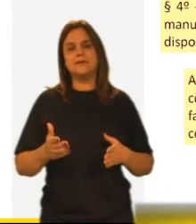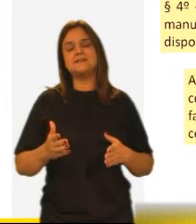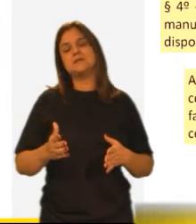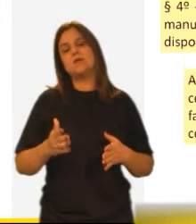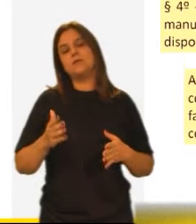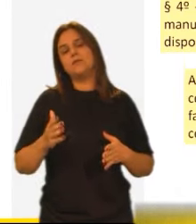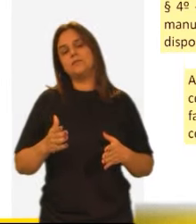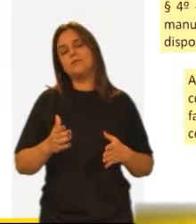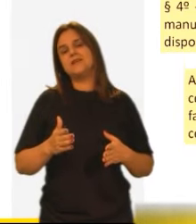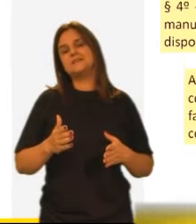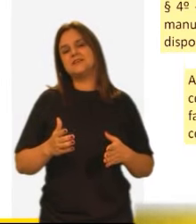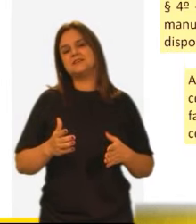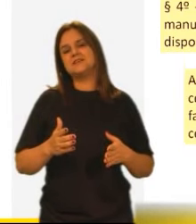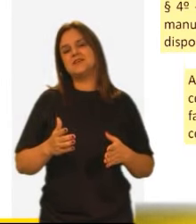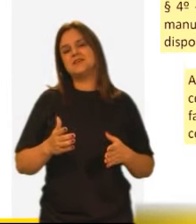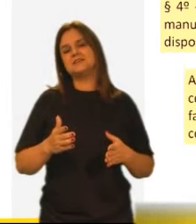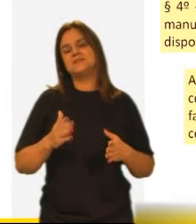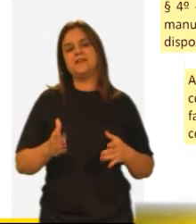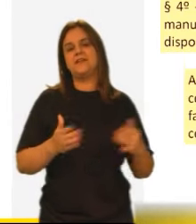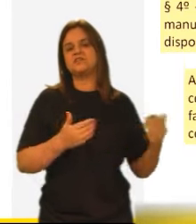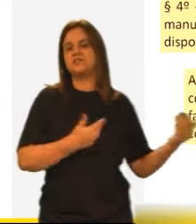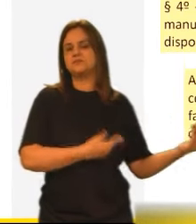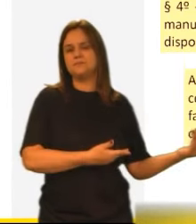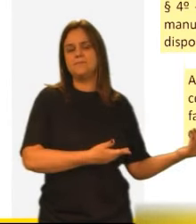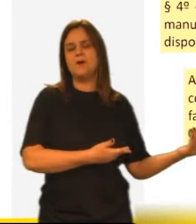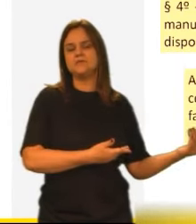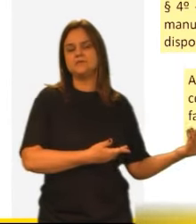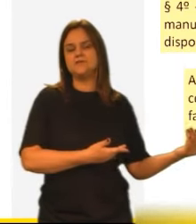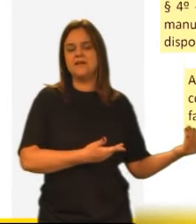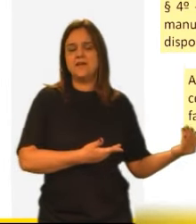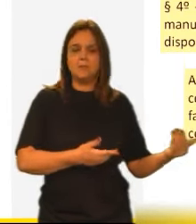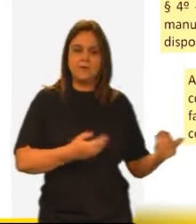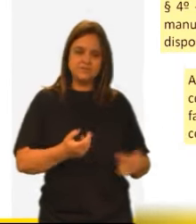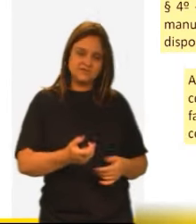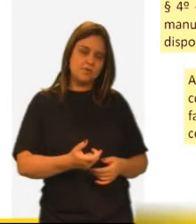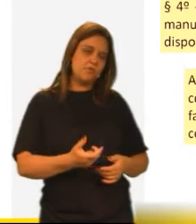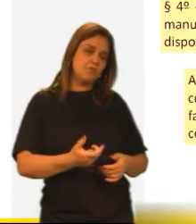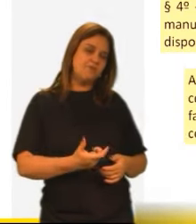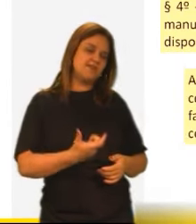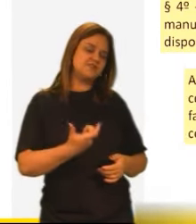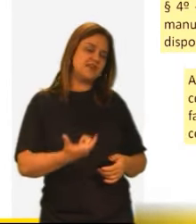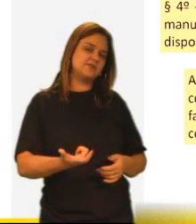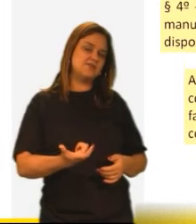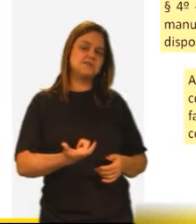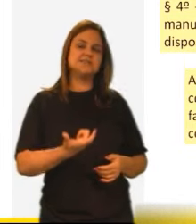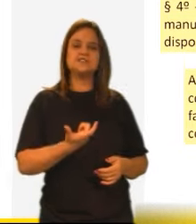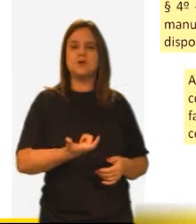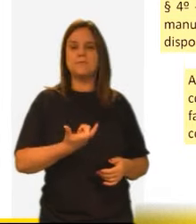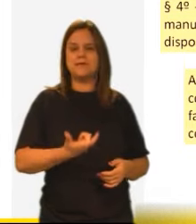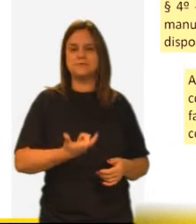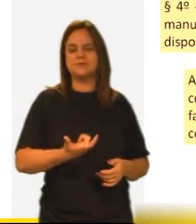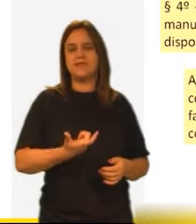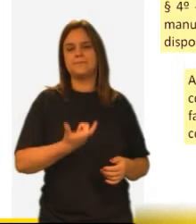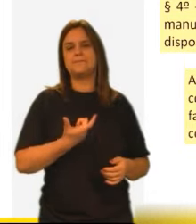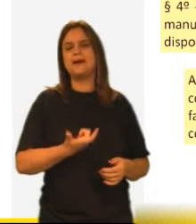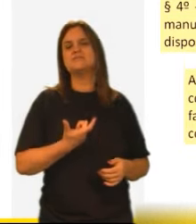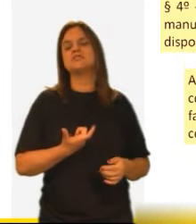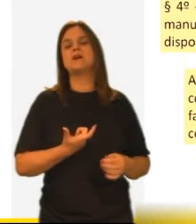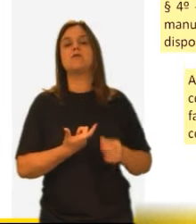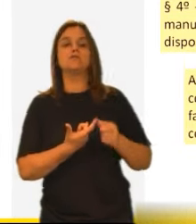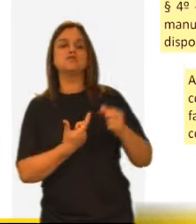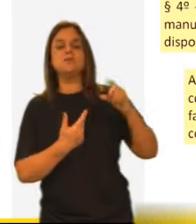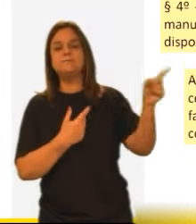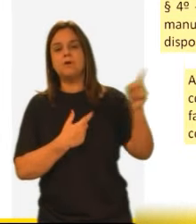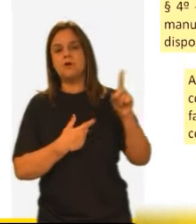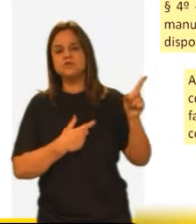outra, mas não quer dizer que seja diferente da dos impostos. Eu posso ter algum fato gerador que seja ao mesmo tempo base